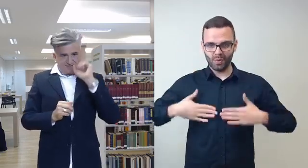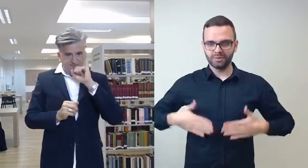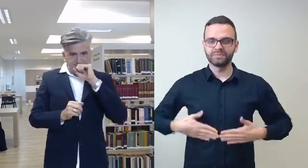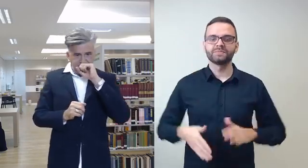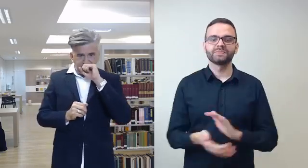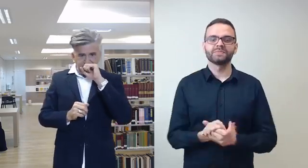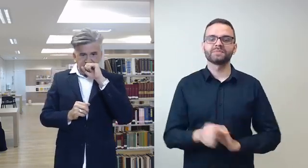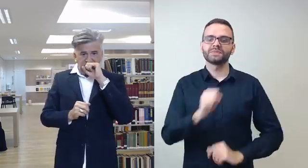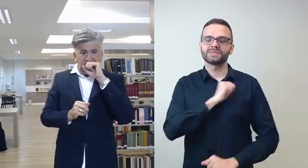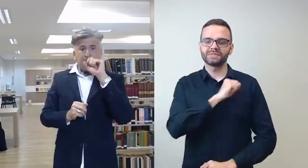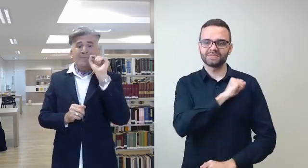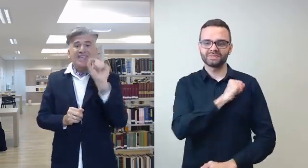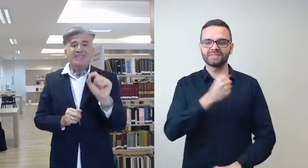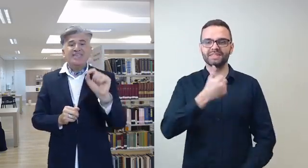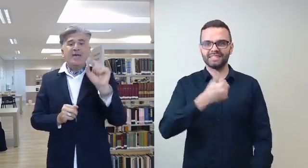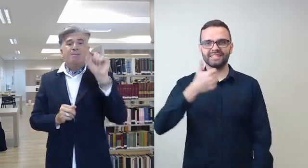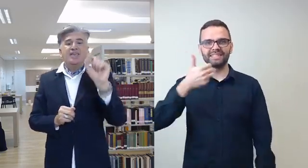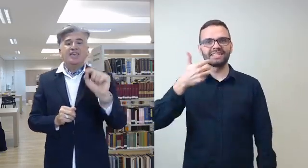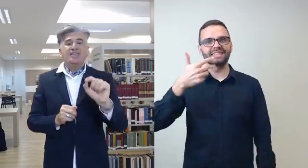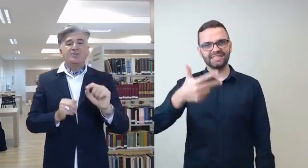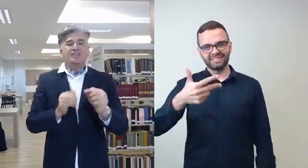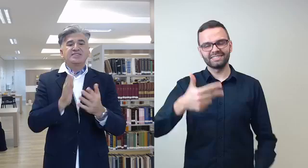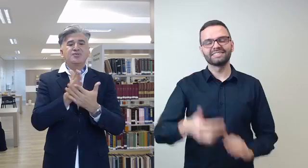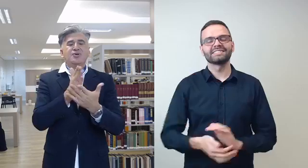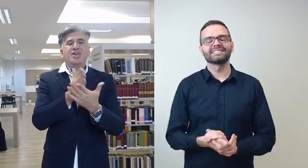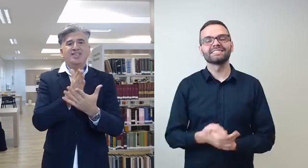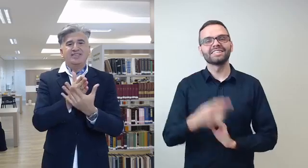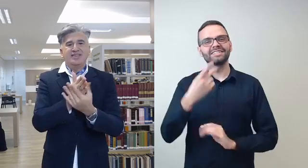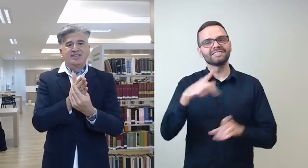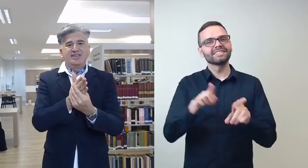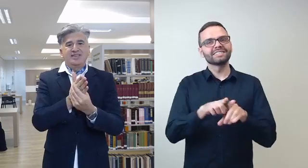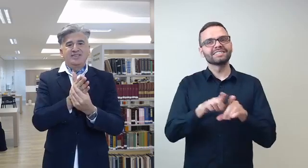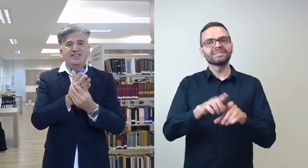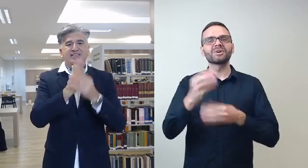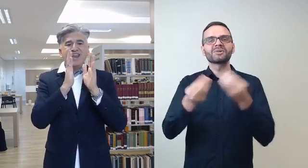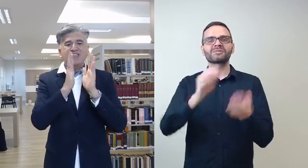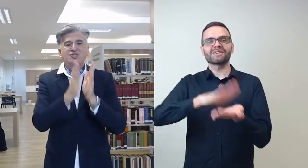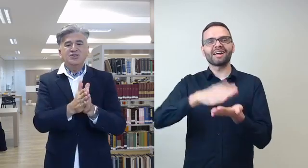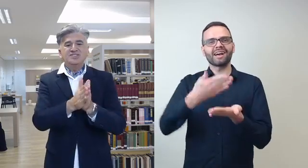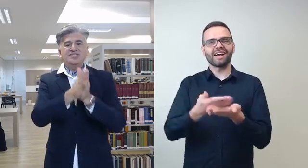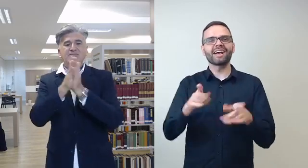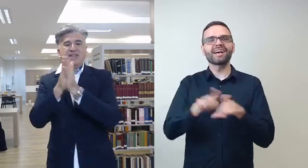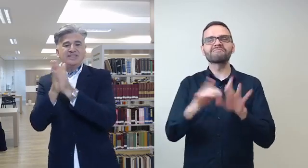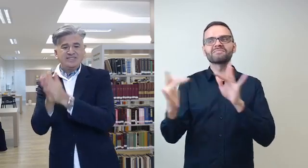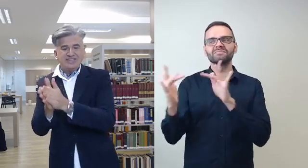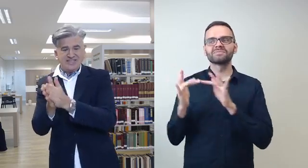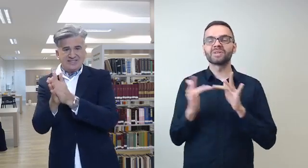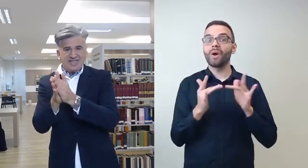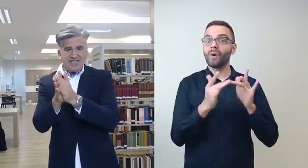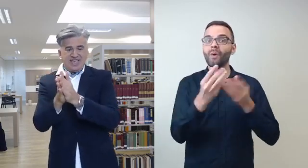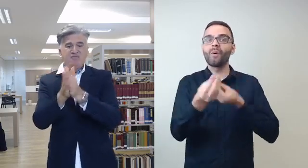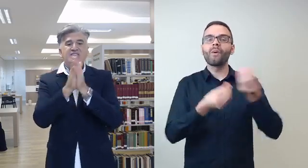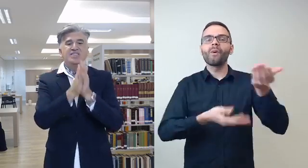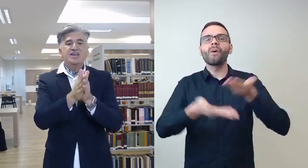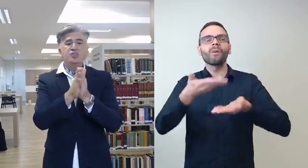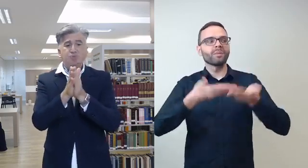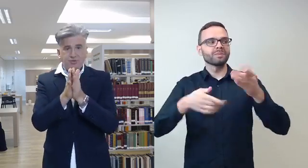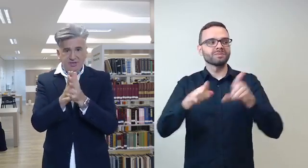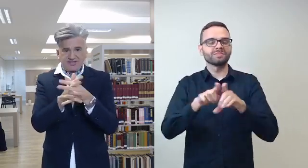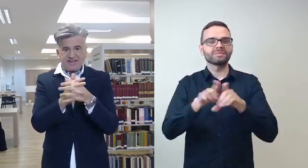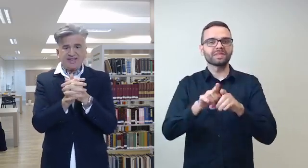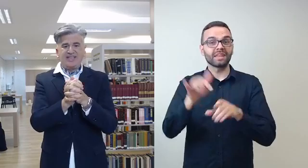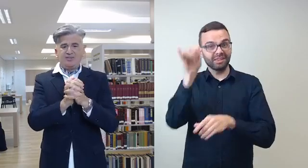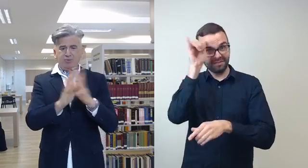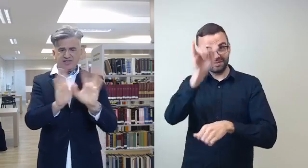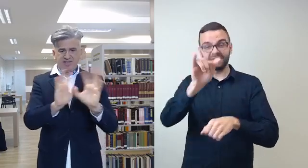13. Aprenda e aplique a interpretação correta das relações estabelecidas, evitando o